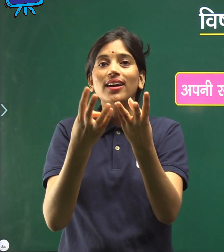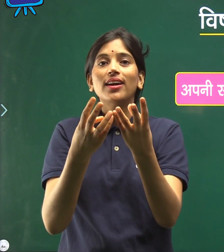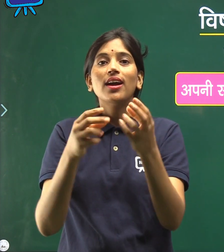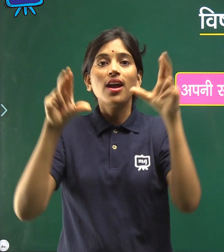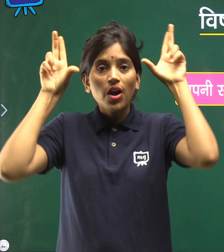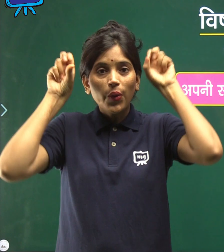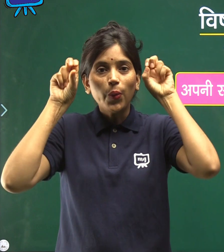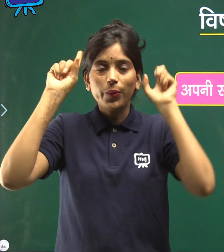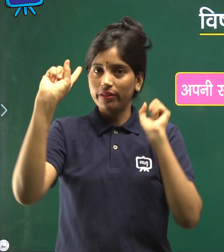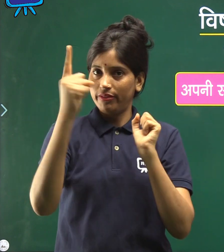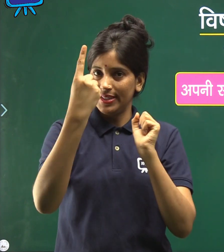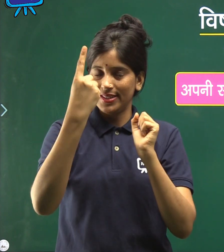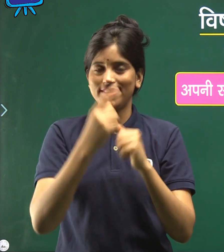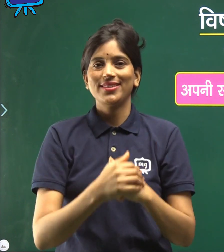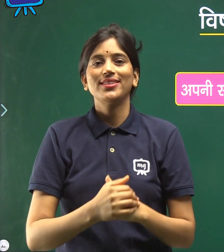प्रश्नावली 1